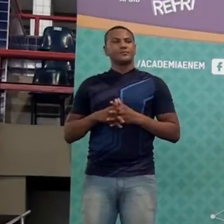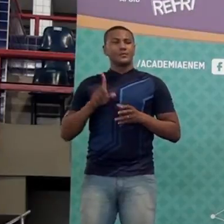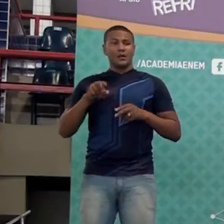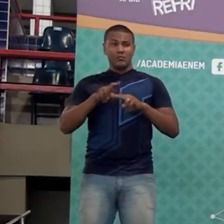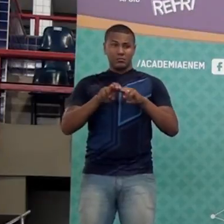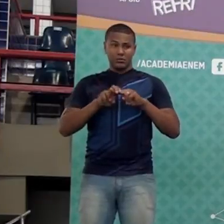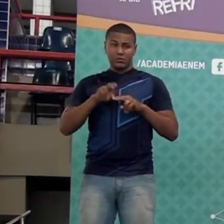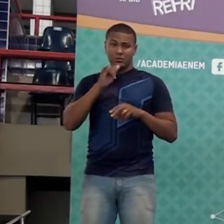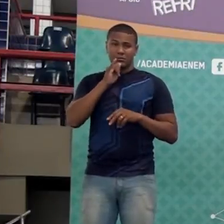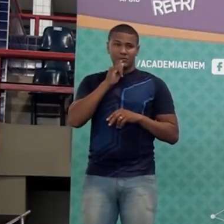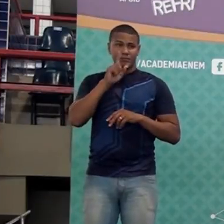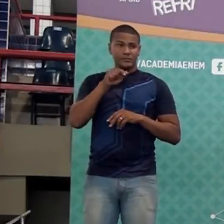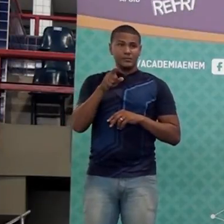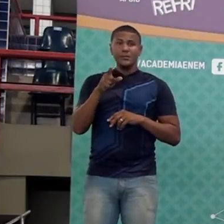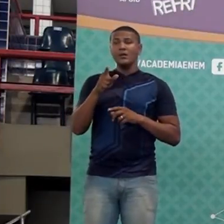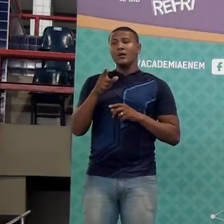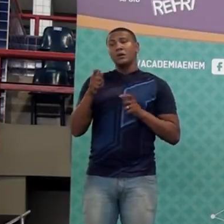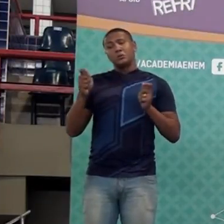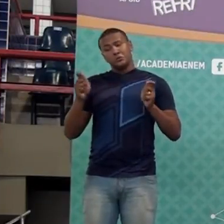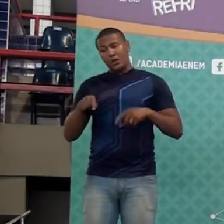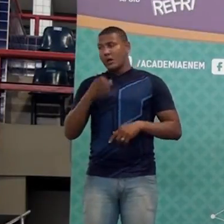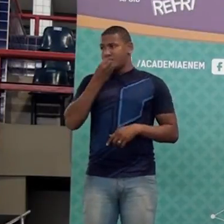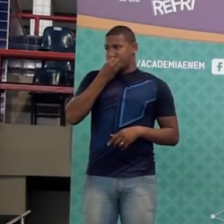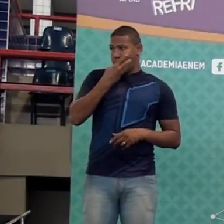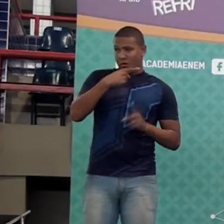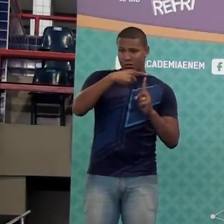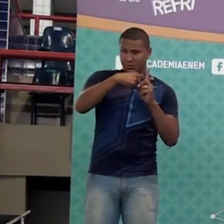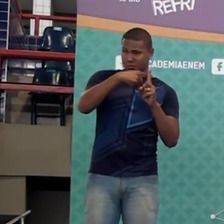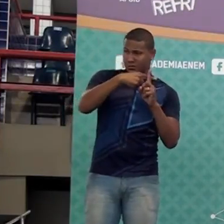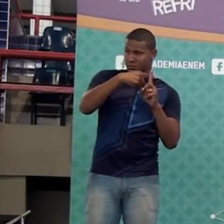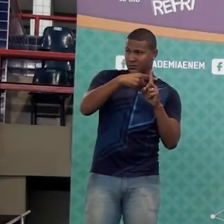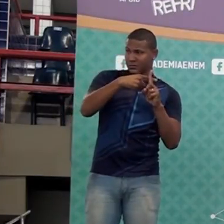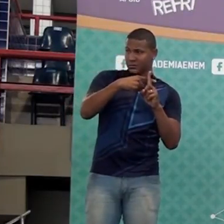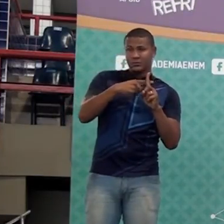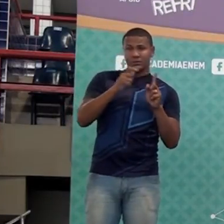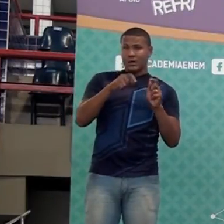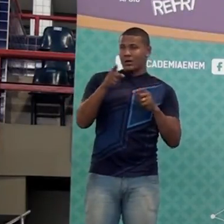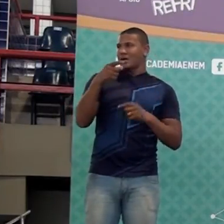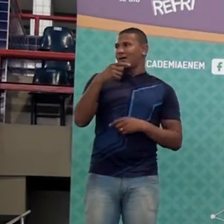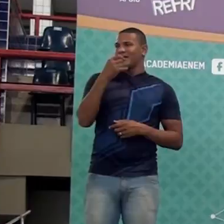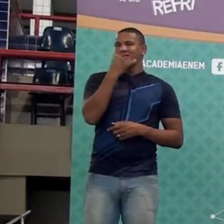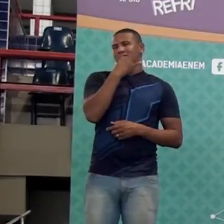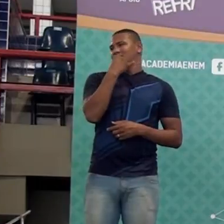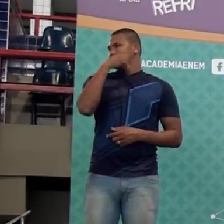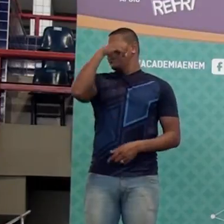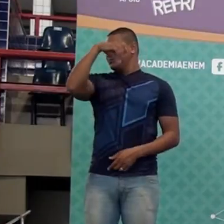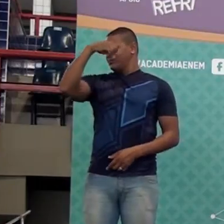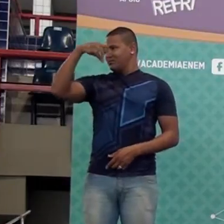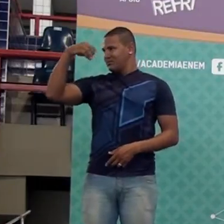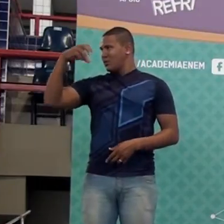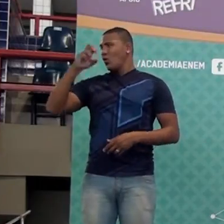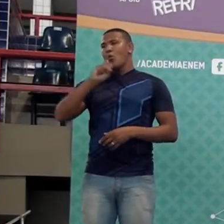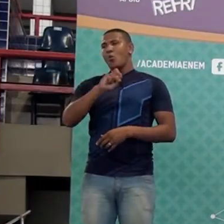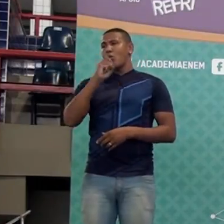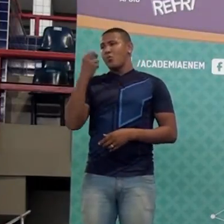pode ser aproveitada para uma coisa boa, que é para produzir energia elétrica, mas essa energia também pode